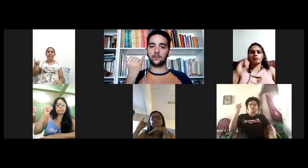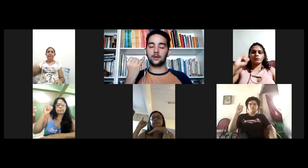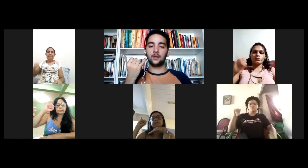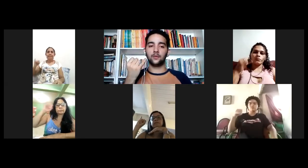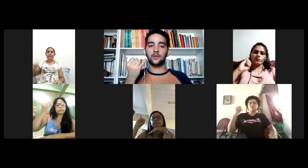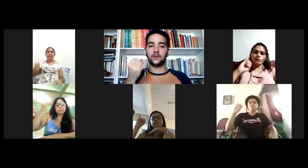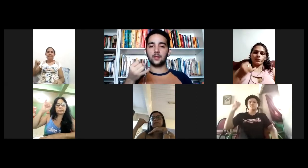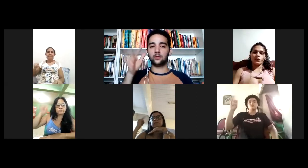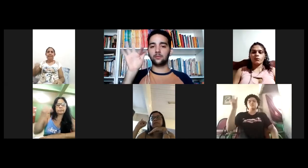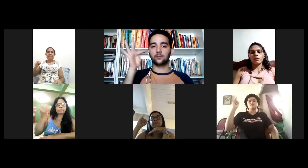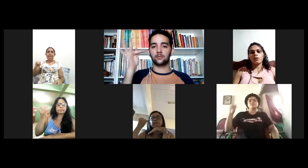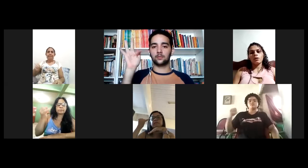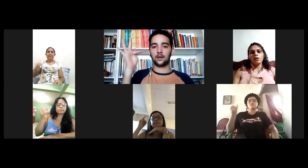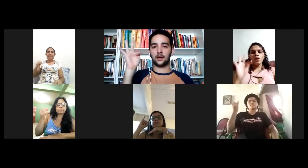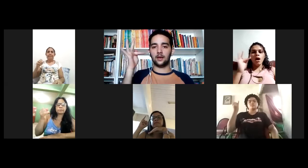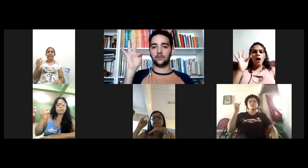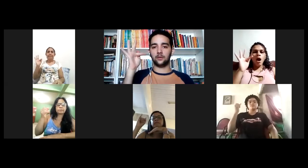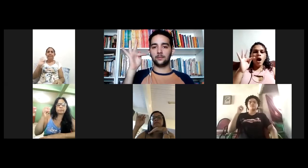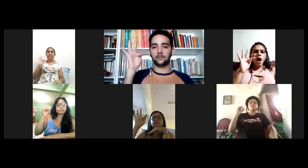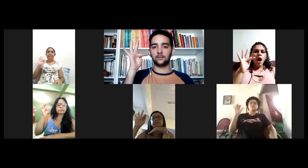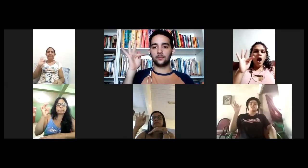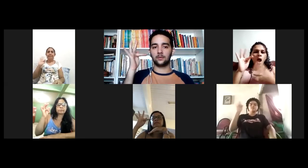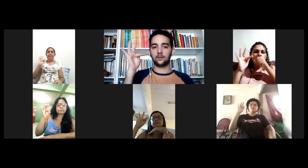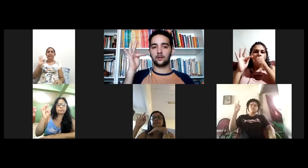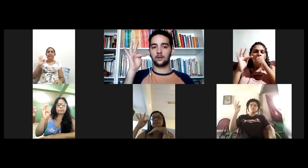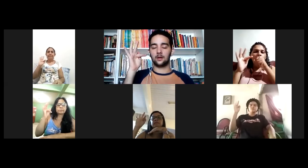JJ. Fevereiro. F.